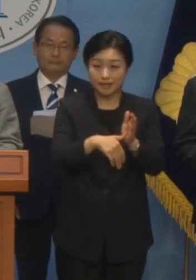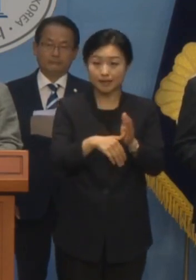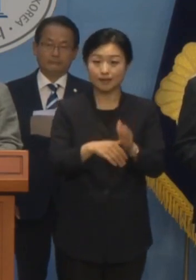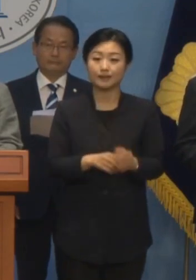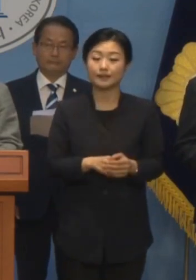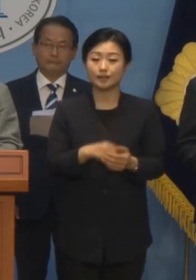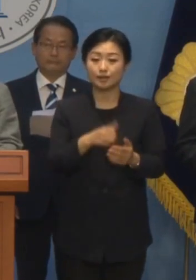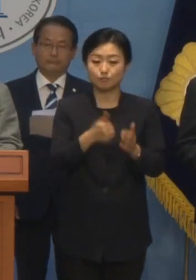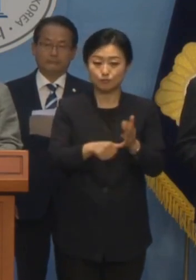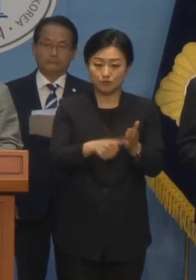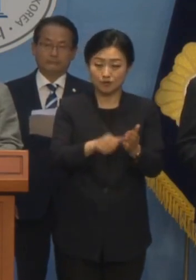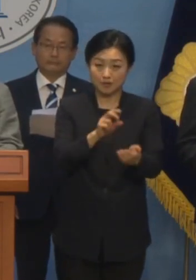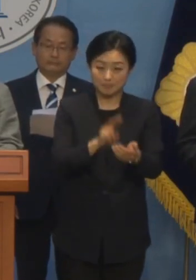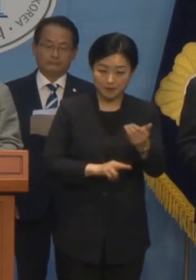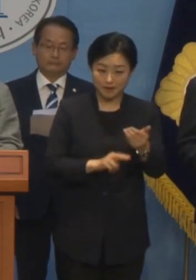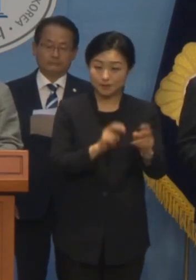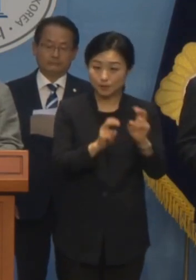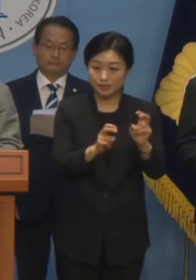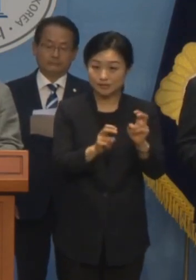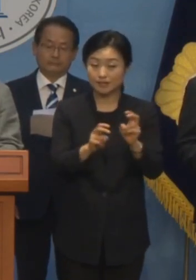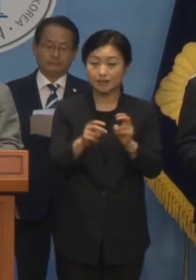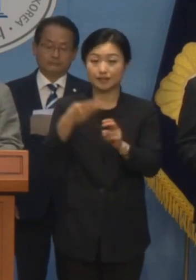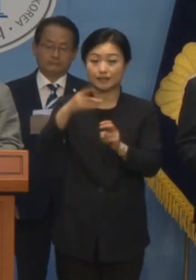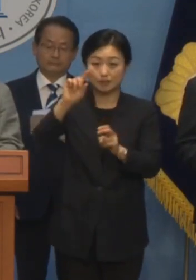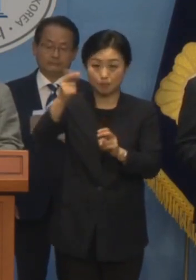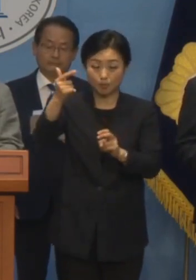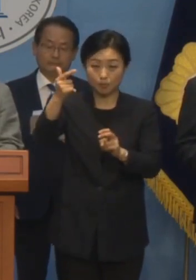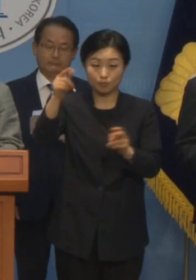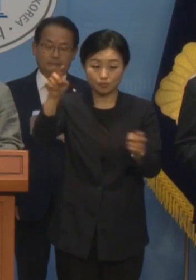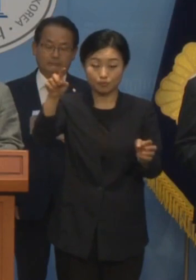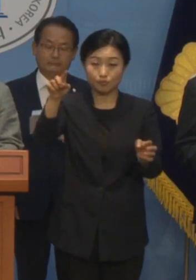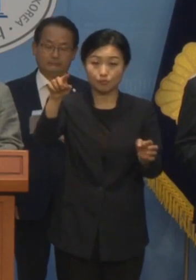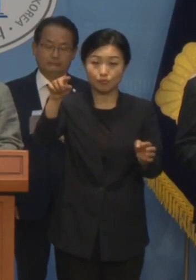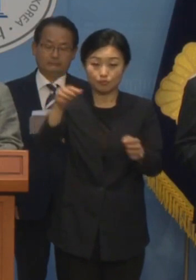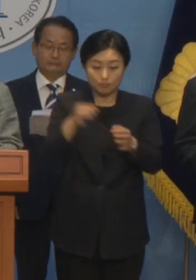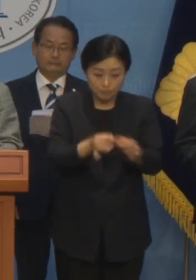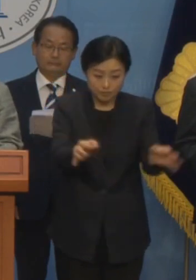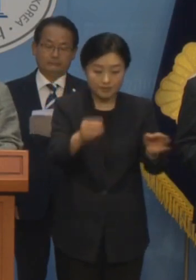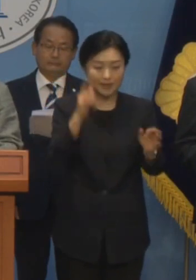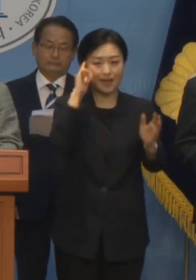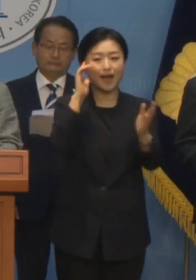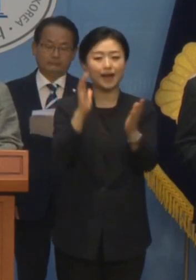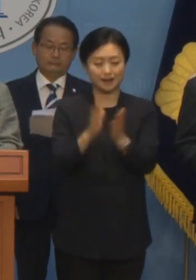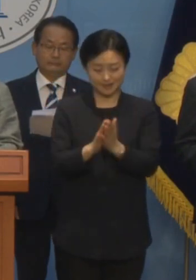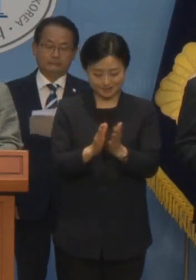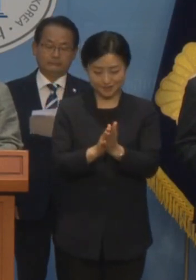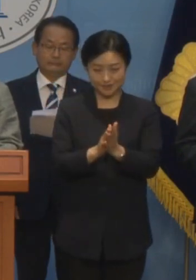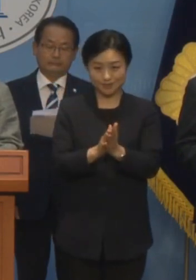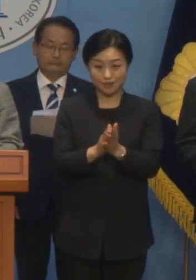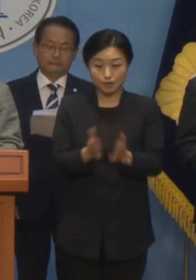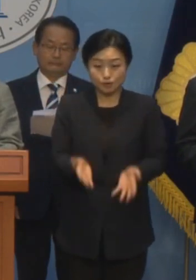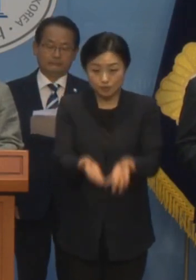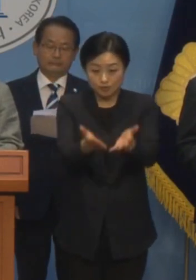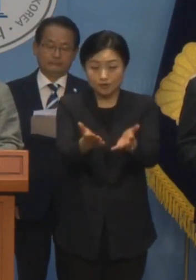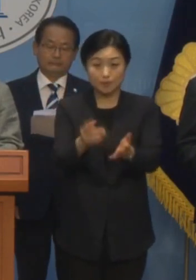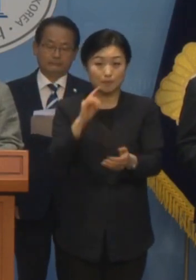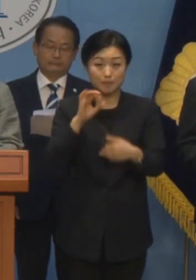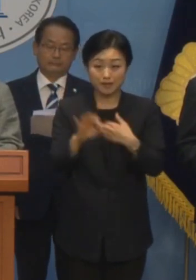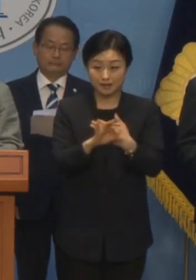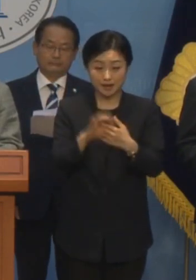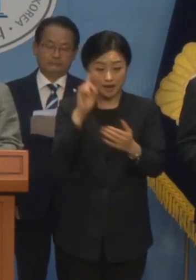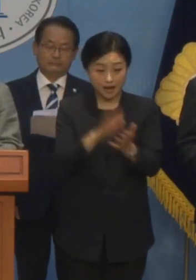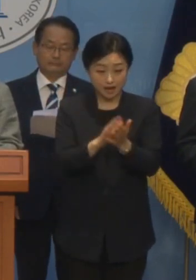사업자 간 정산 문제에 대해 자율규제를 통해 성과를 내겠으며 성과를 못 내면 법적